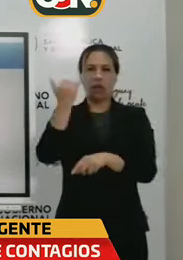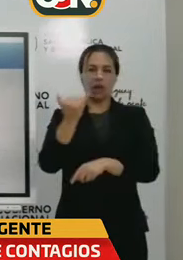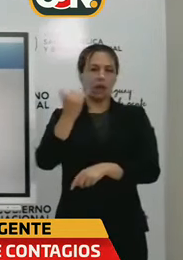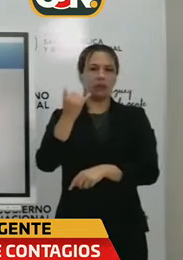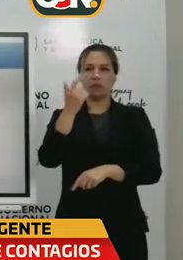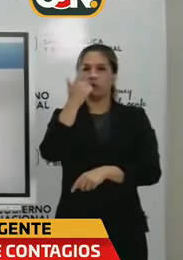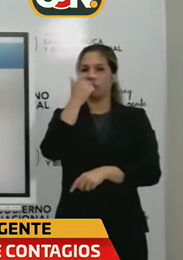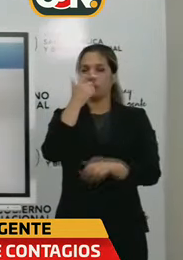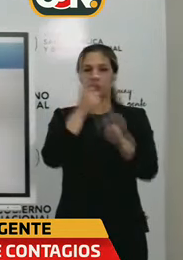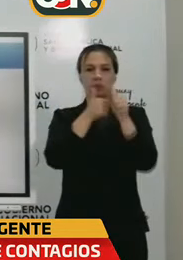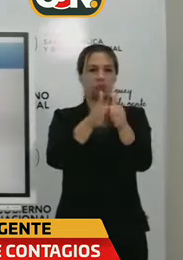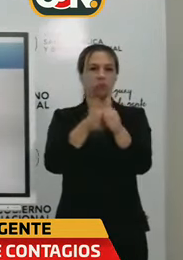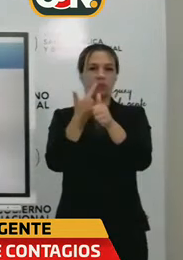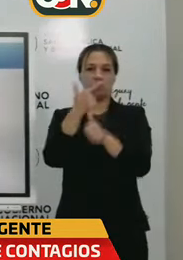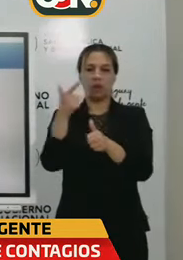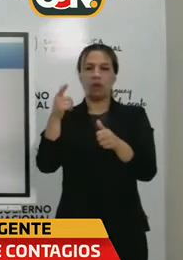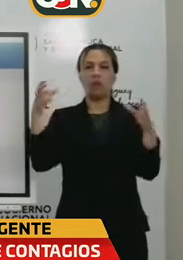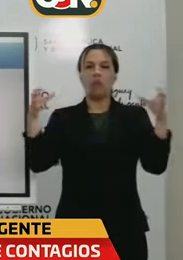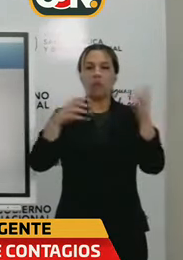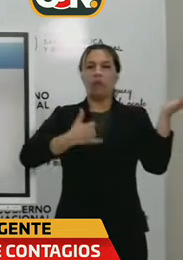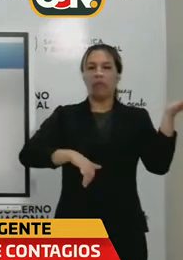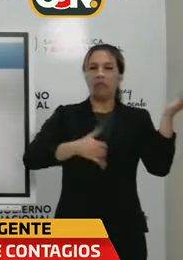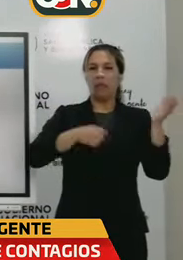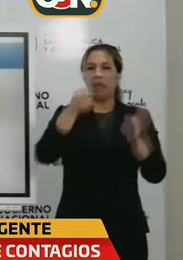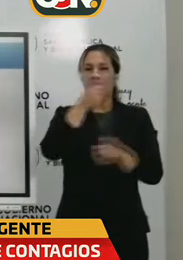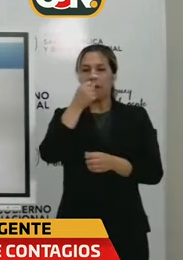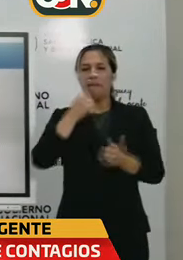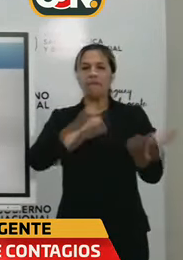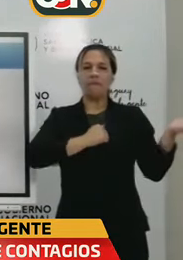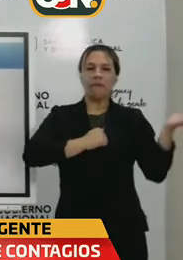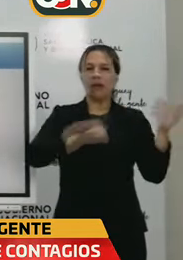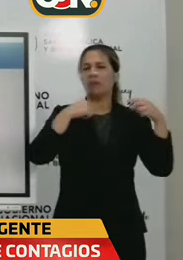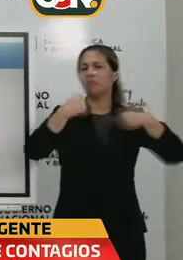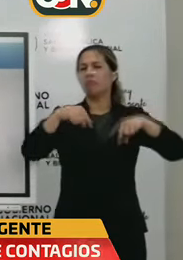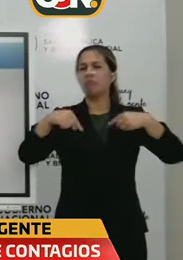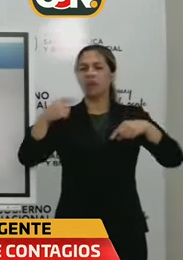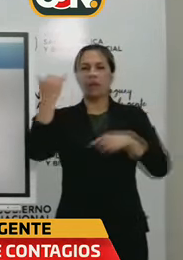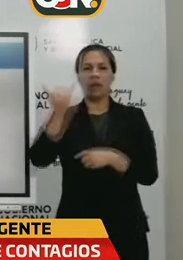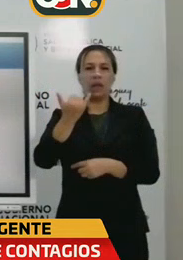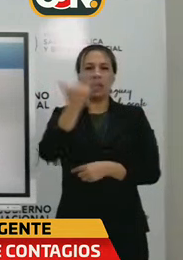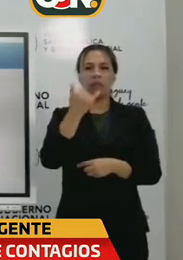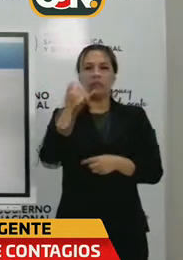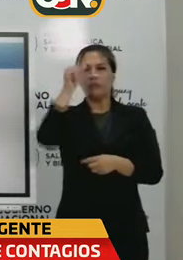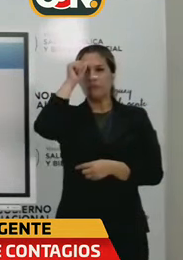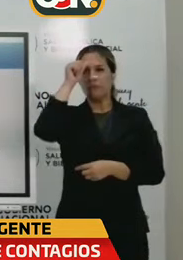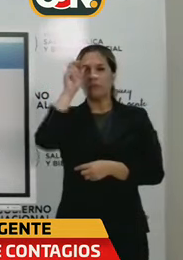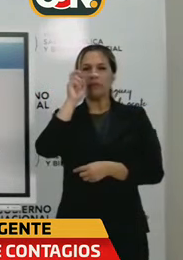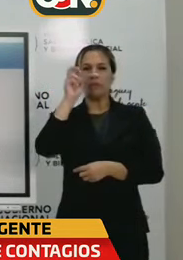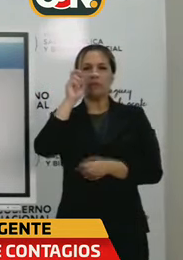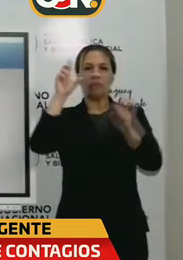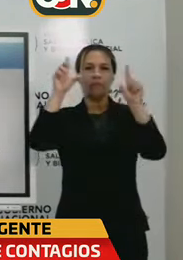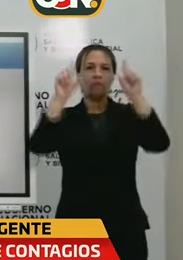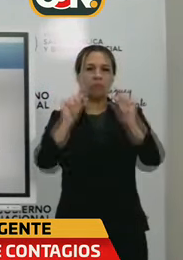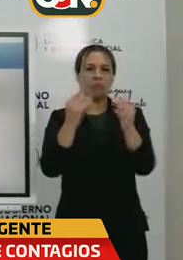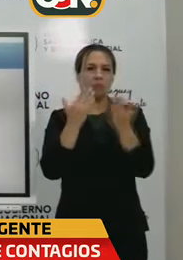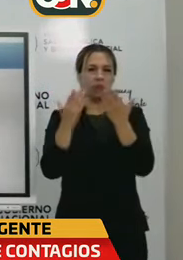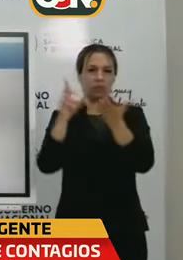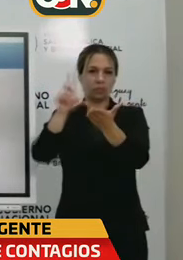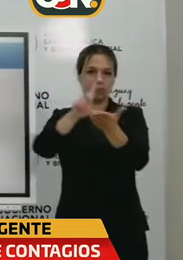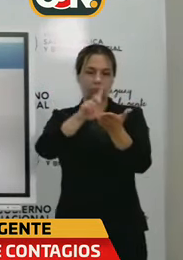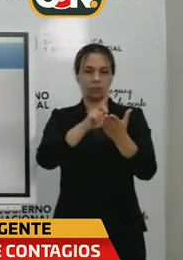descontrol en grupos en vivo, hasta bailes. ¿Se sigue considerando el bajo nivel de riesgo de contagio en esos